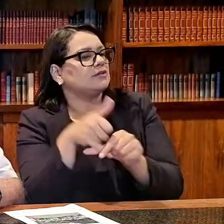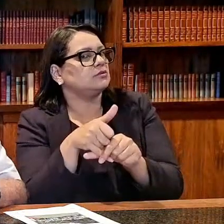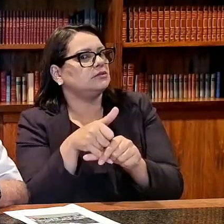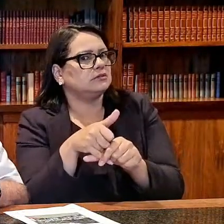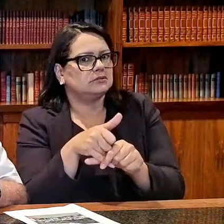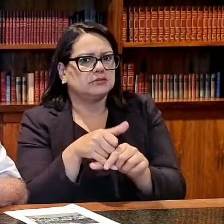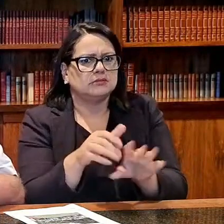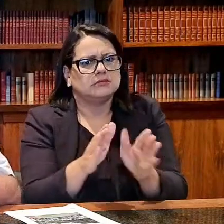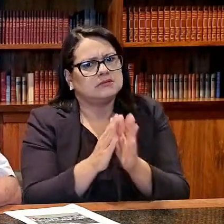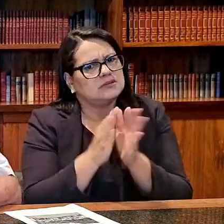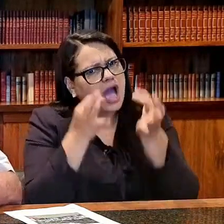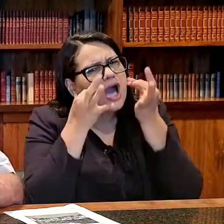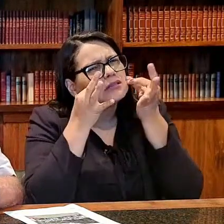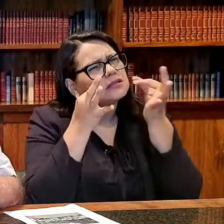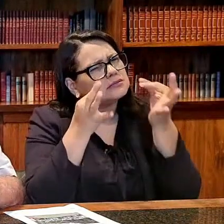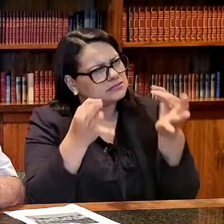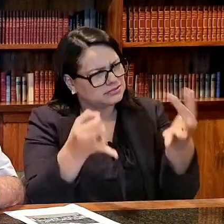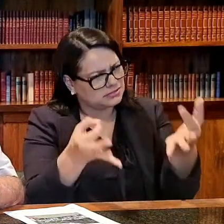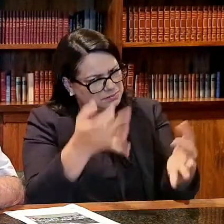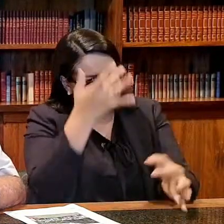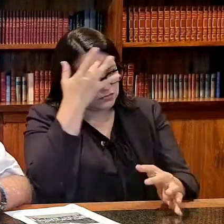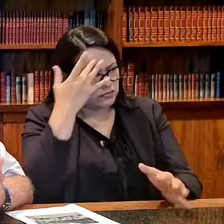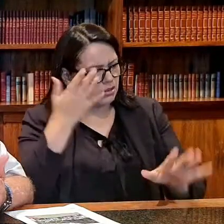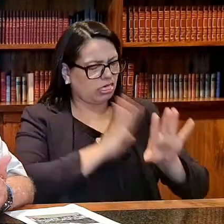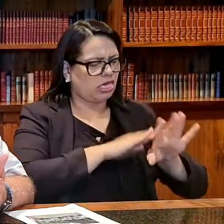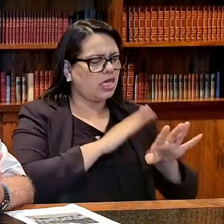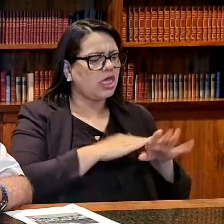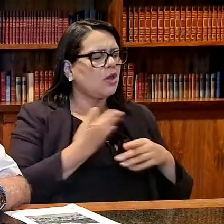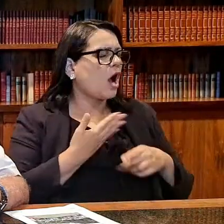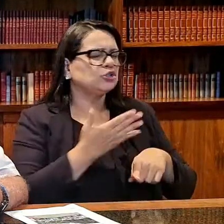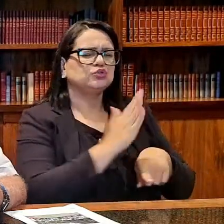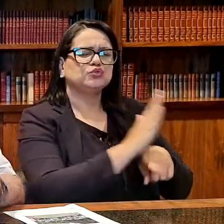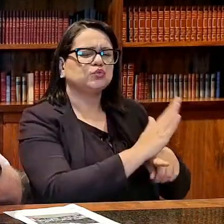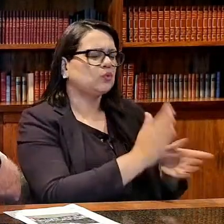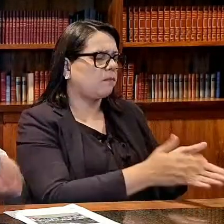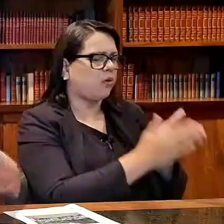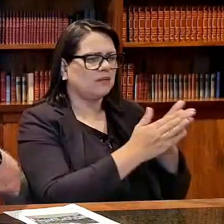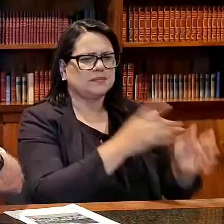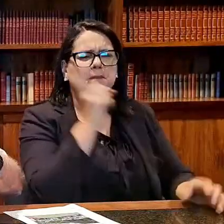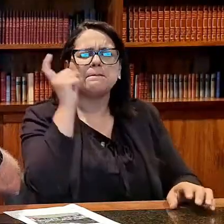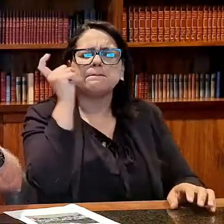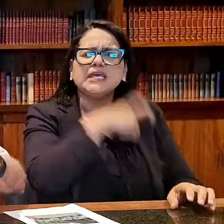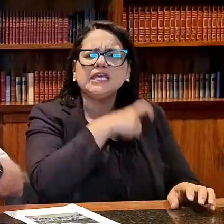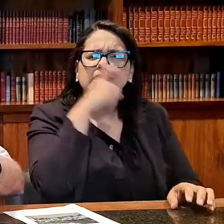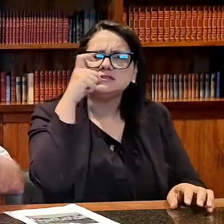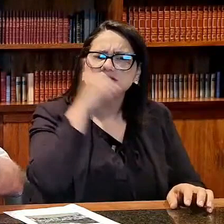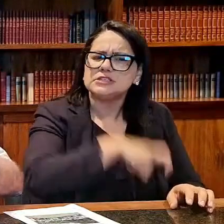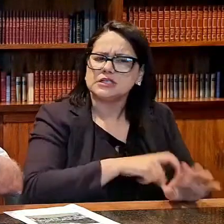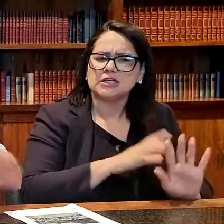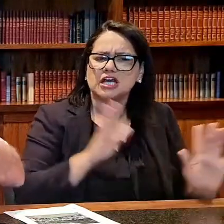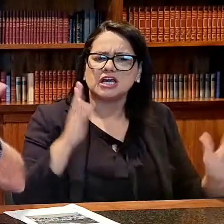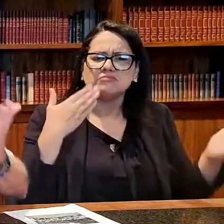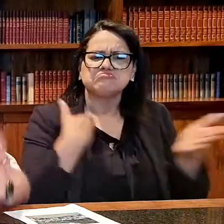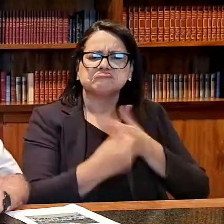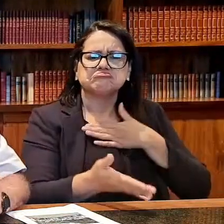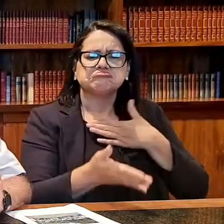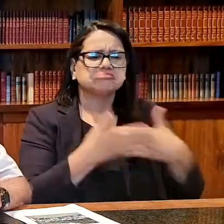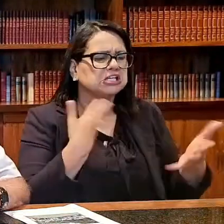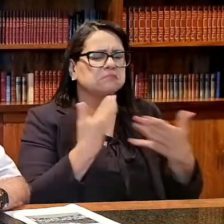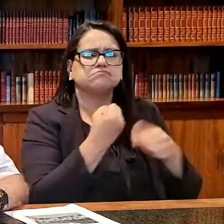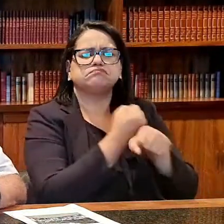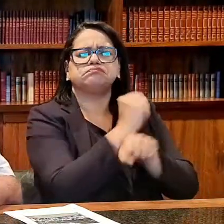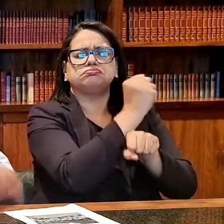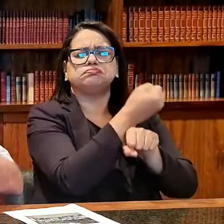presta atenção. Esse pessoal que diz que está ajudando o pobre, mentira. Ele quer mais que o pobre se